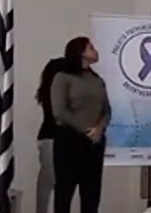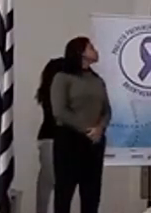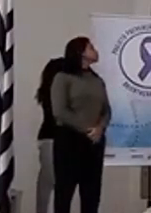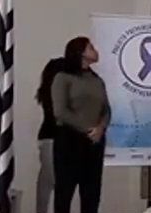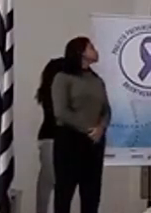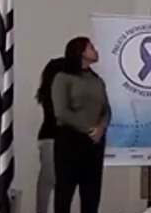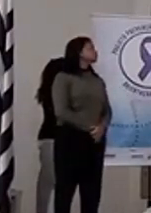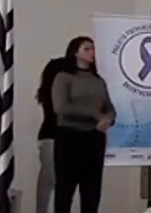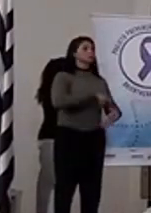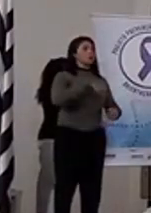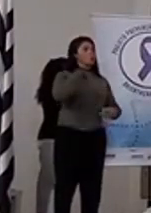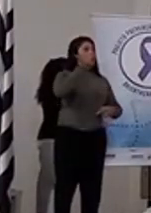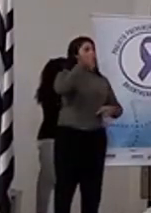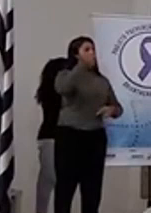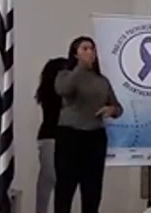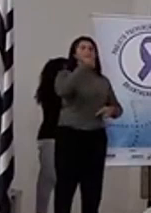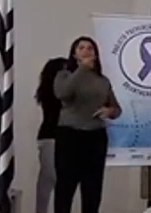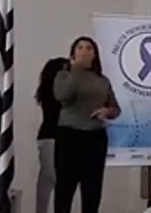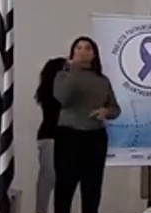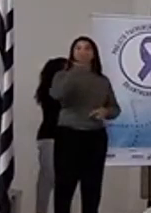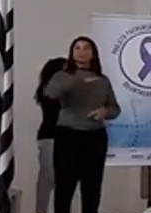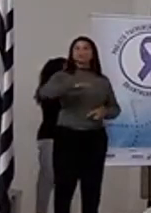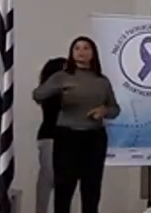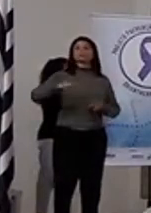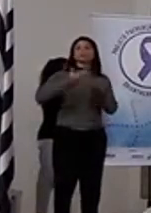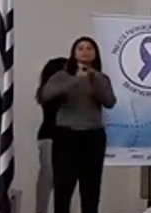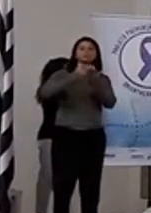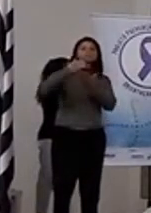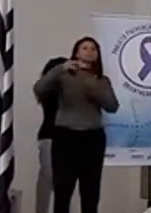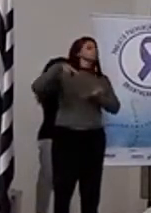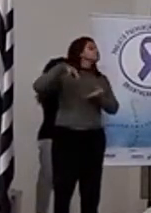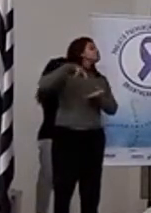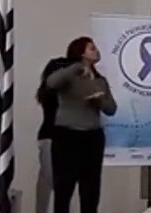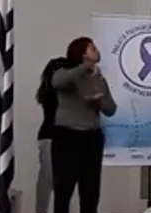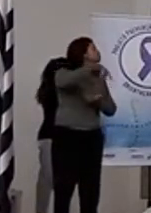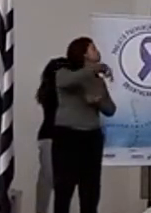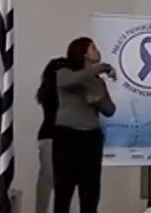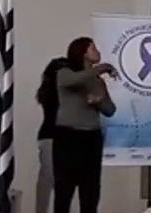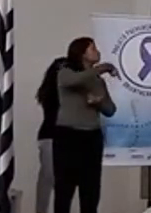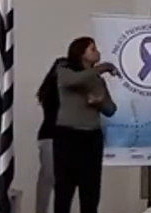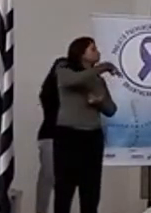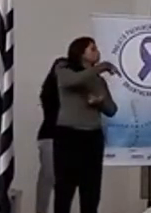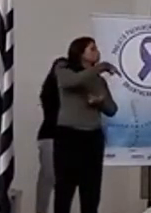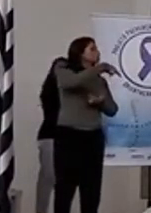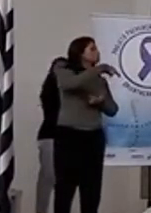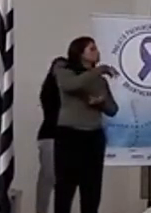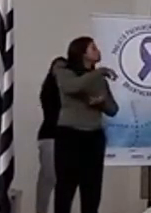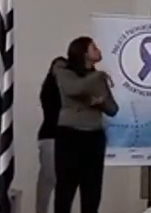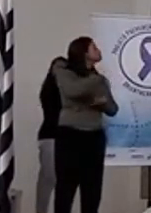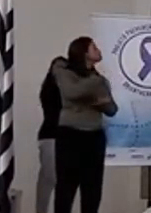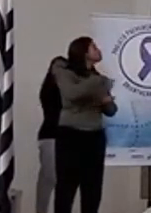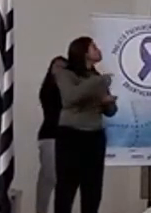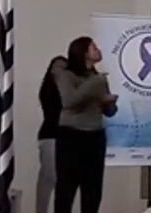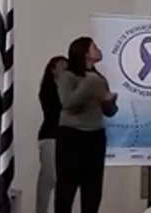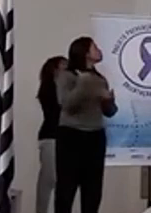Aqui já é outra criança afetada, essa já está começando a andar. Lembrando que, pela história natural da doença, ela iria morrer com 6 meses de